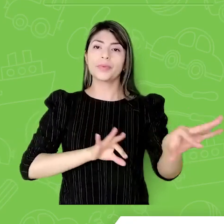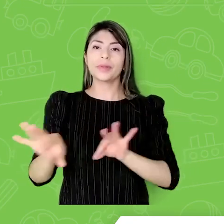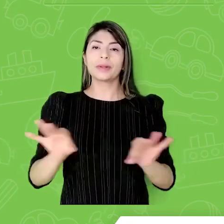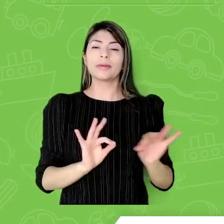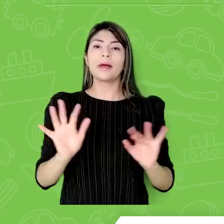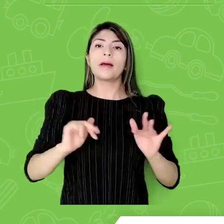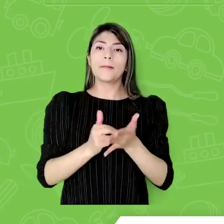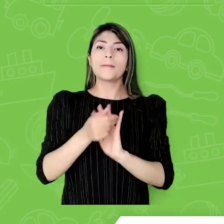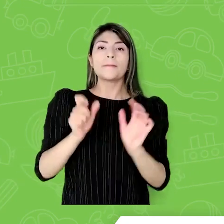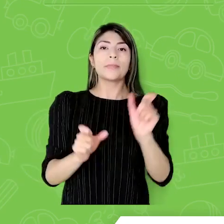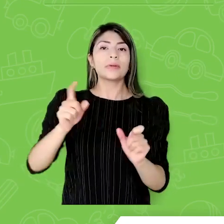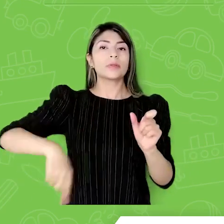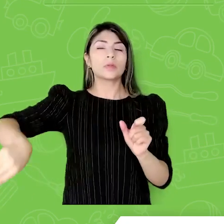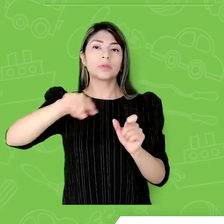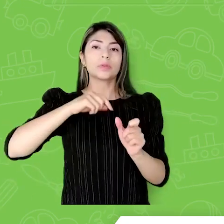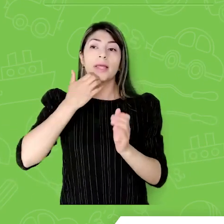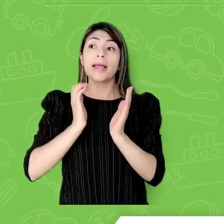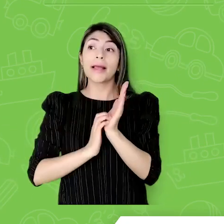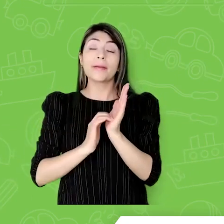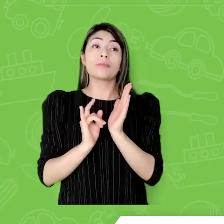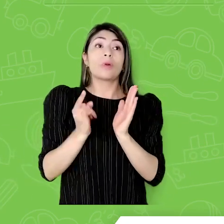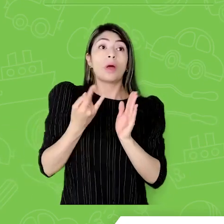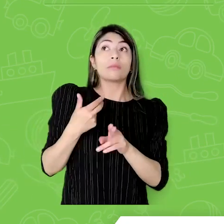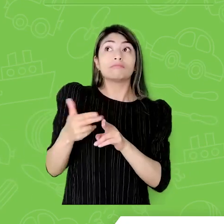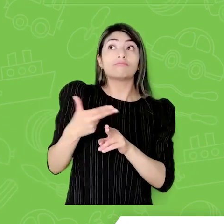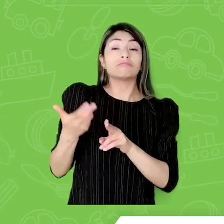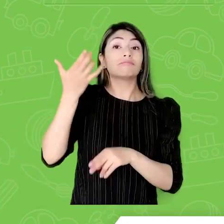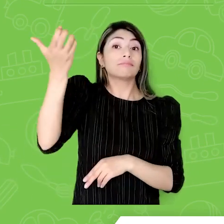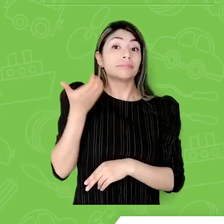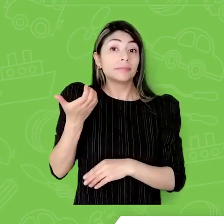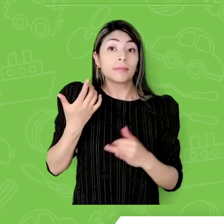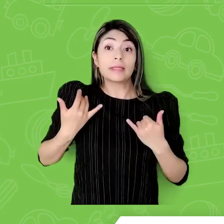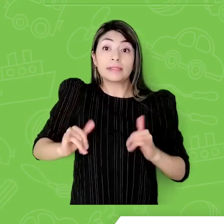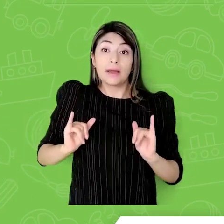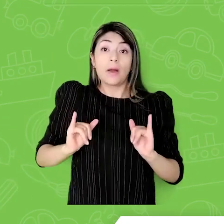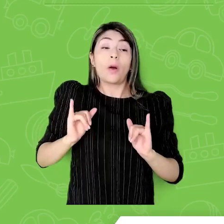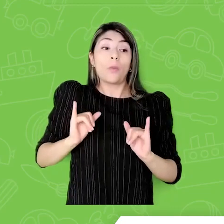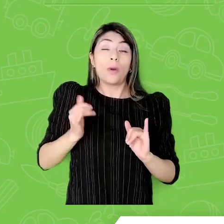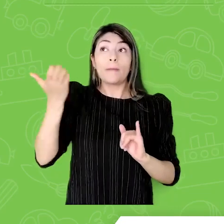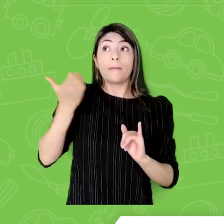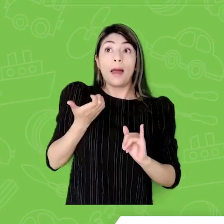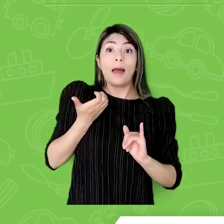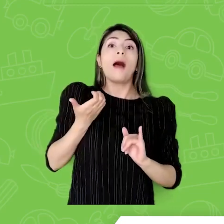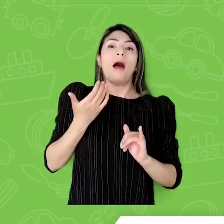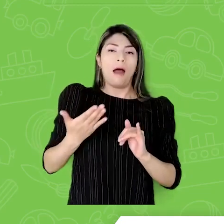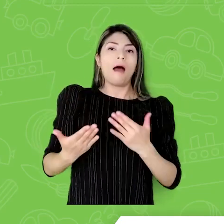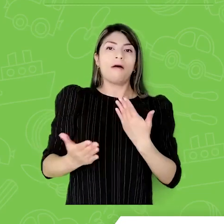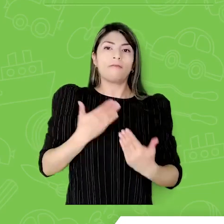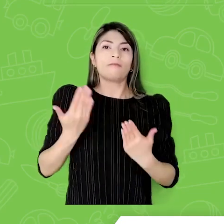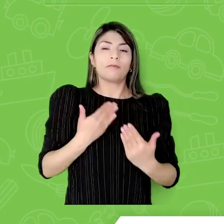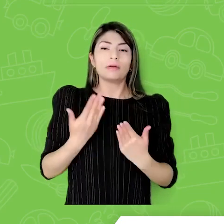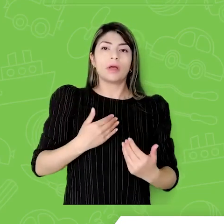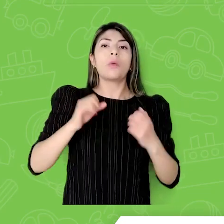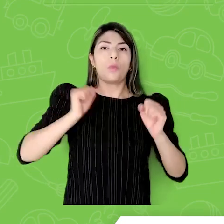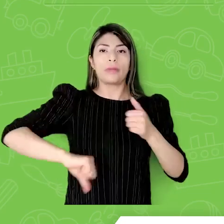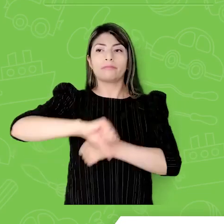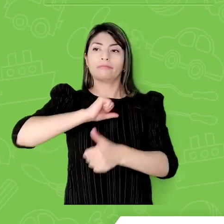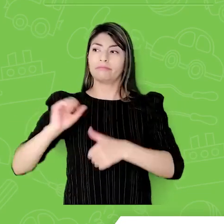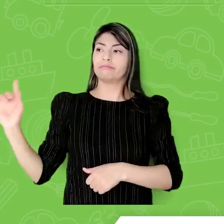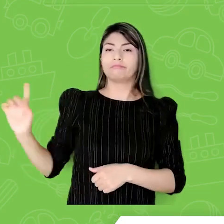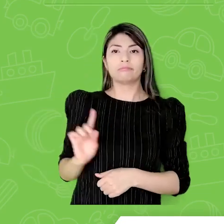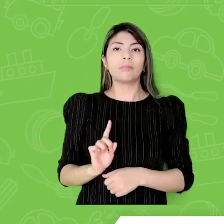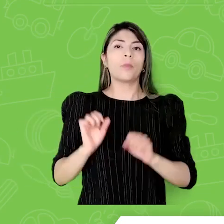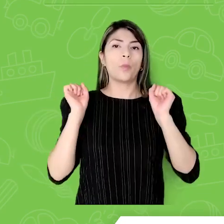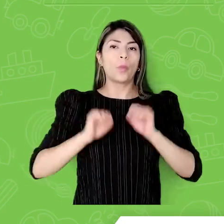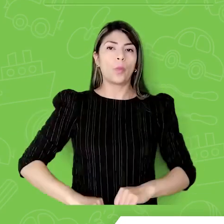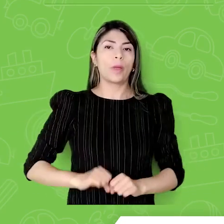empleos ofertados en este proceso de selección ocupados por servidores en condición de prepensionados, las cuales tendrán una vigencia de